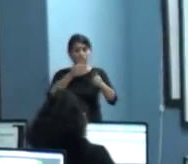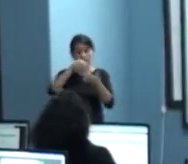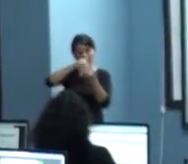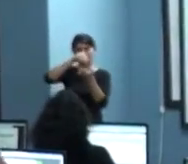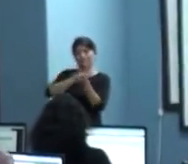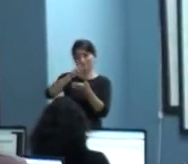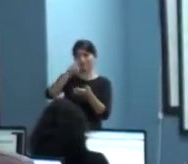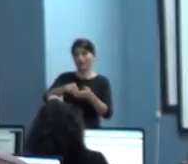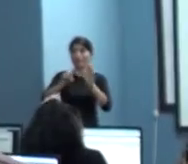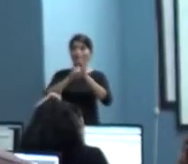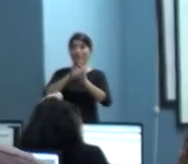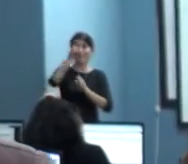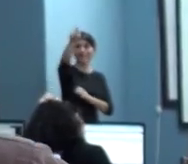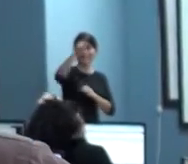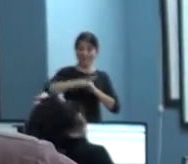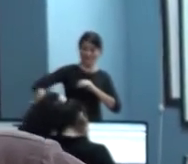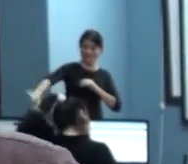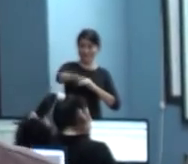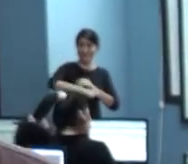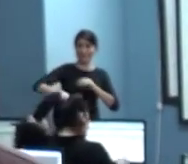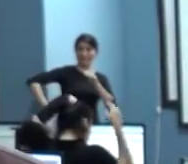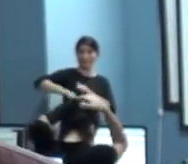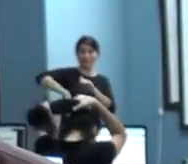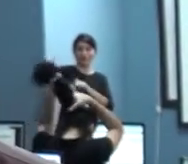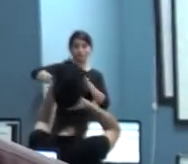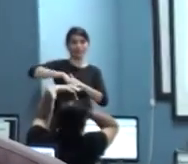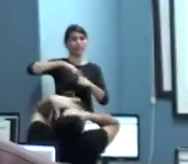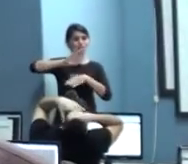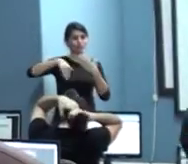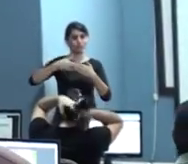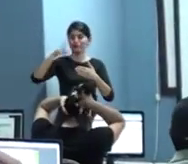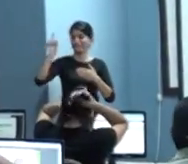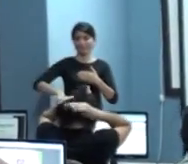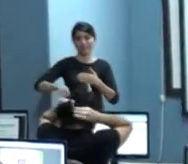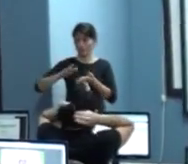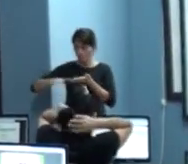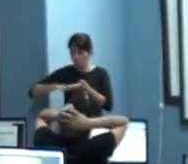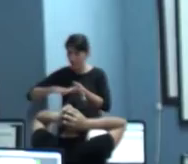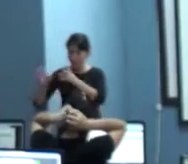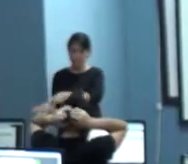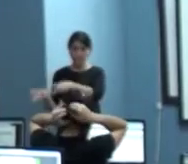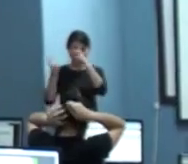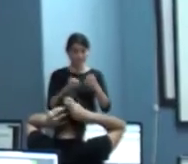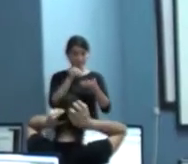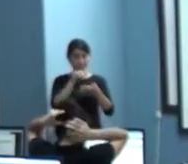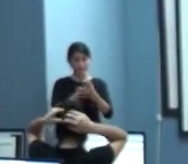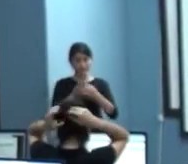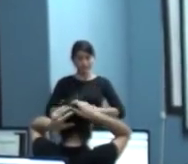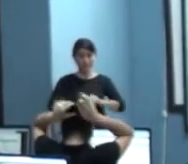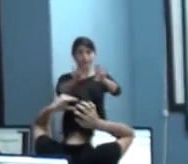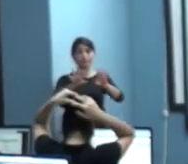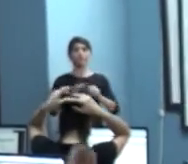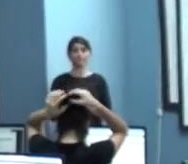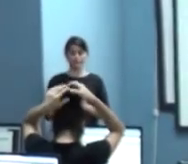a esa información y cómo hacer incidencia para que puedan tener participación ciudadana. ¿Se va a hacer por diferentes etapas o solo